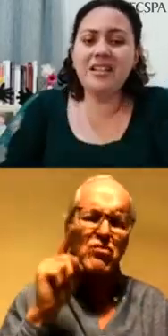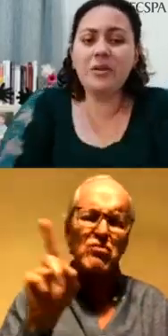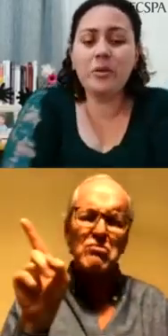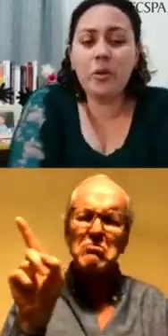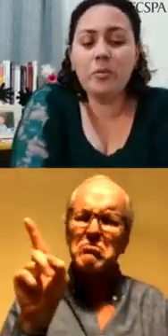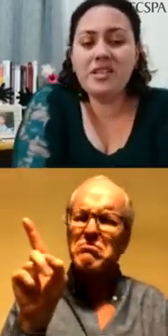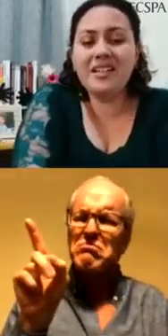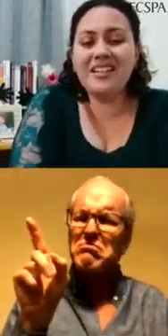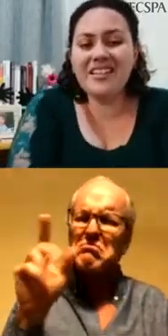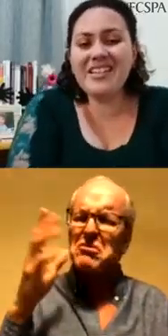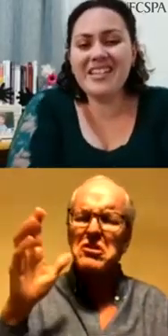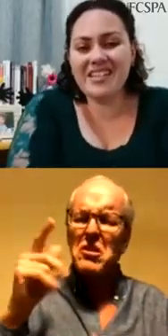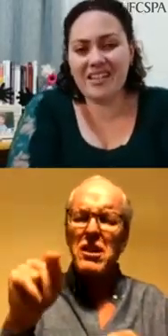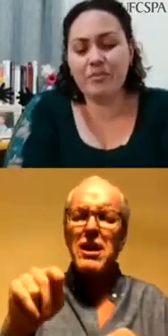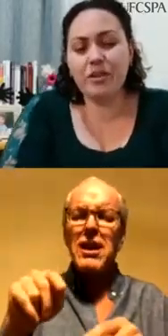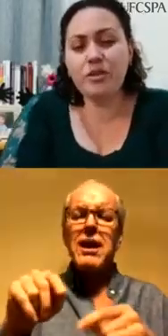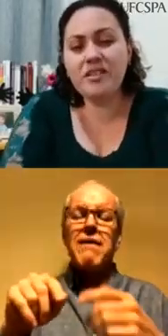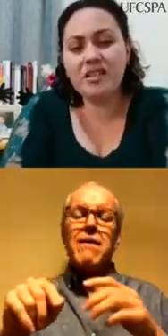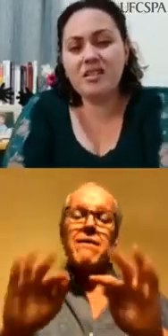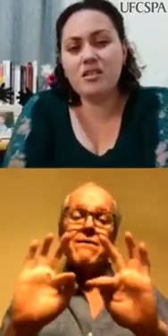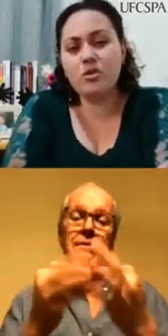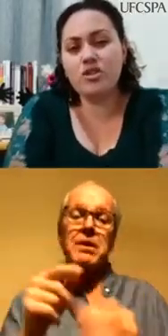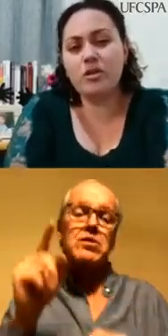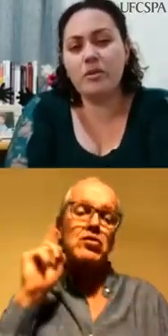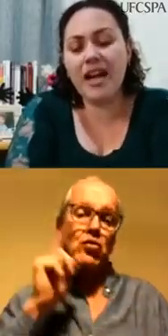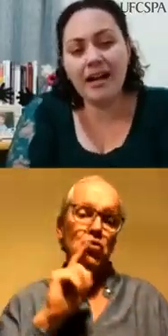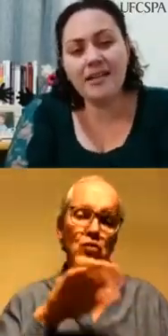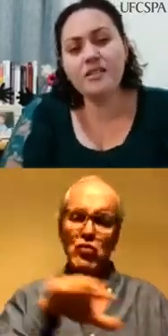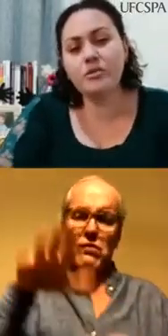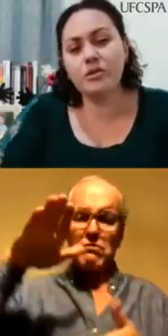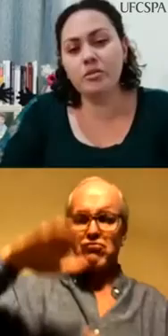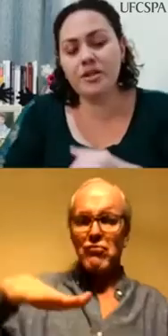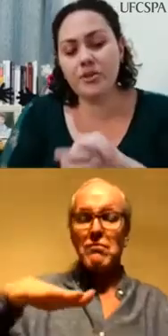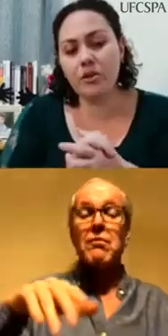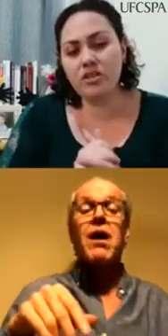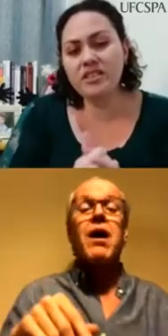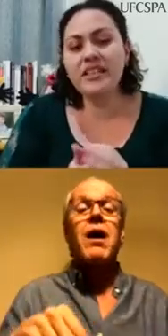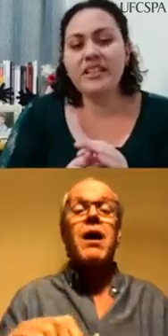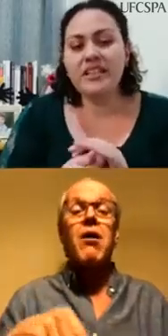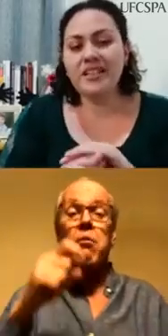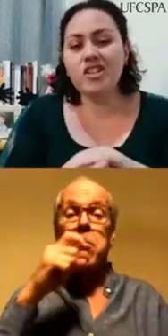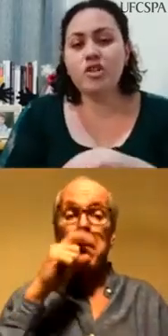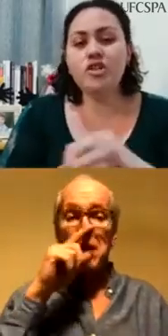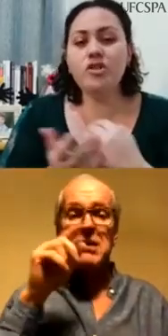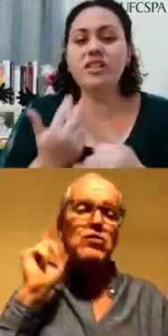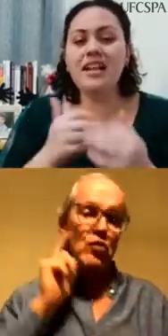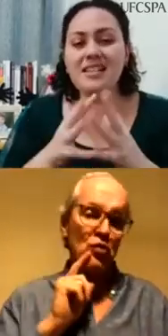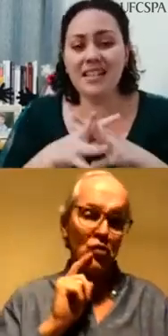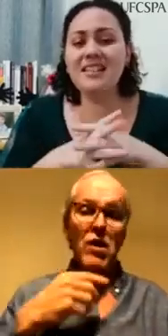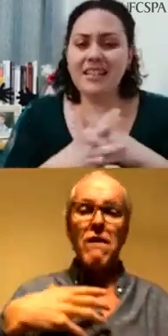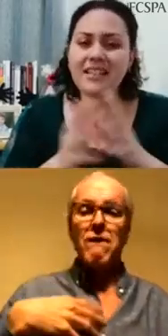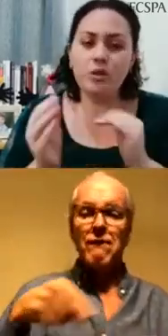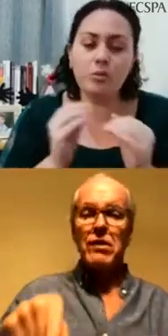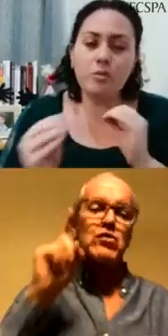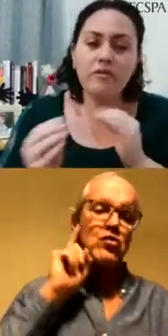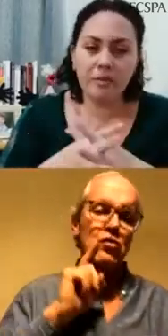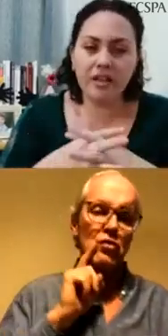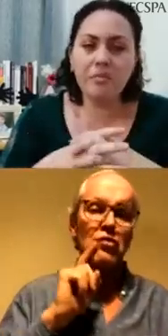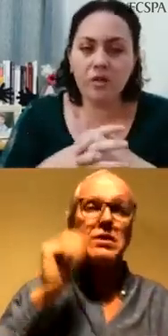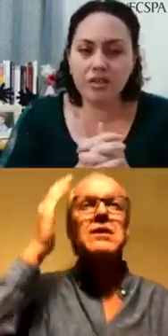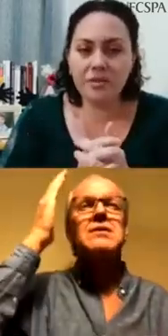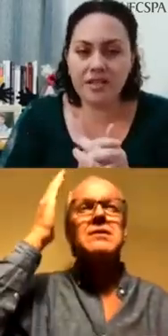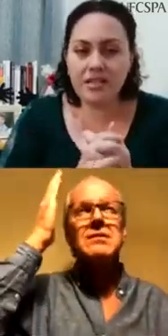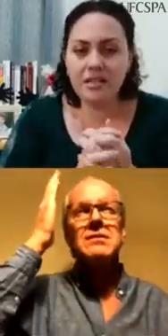Questionei ele como as crianças, né? Porque muitas crianças hoje estão em casa, não estão indo para a escola, e têm tido atividades EAD, né? Ou de uma